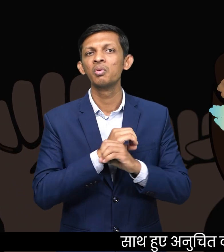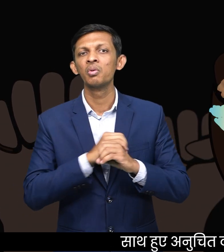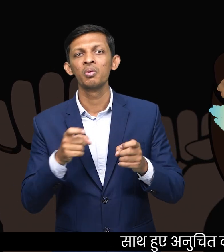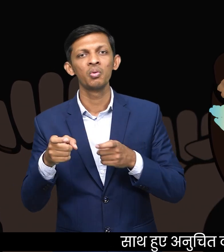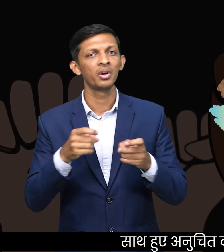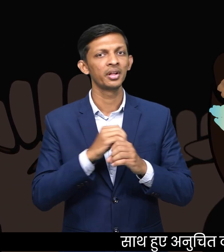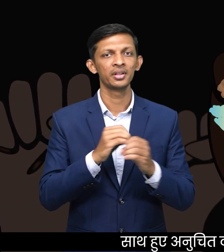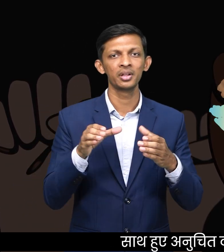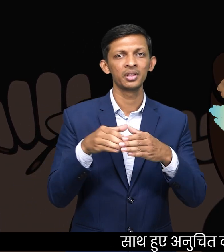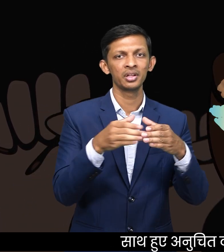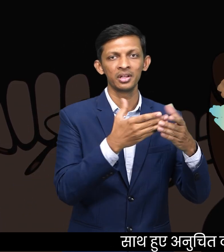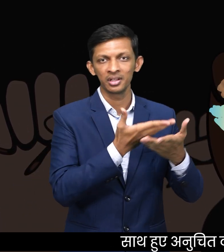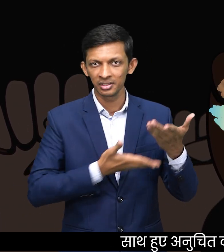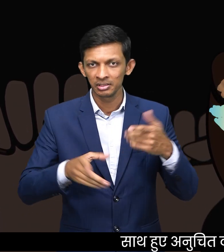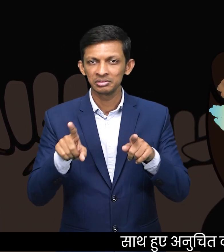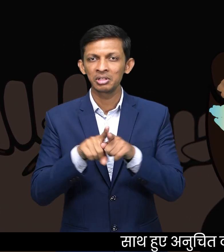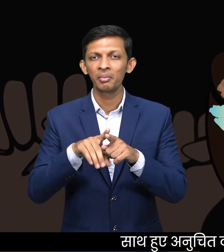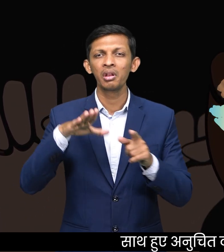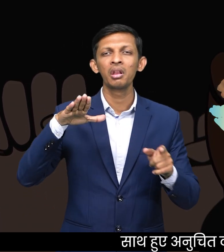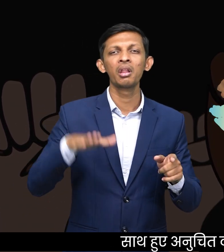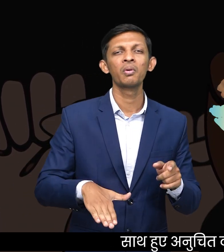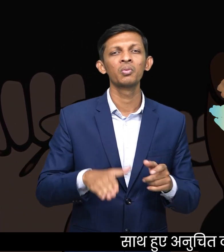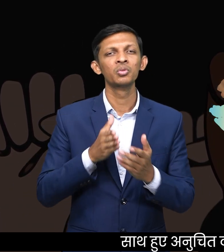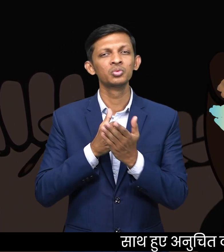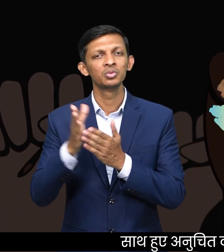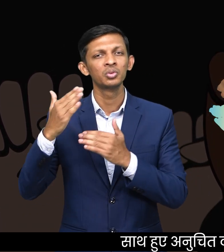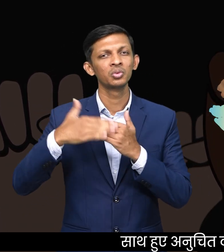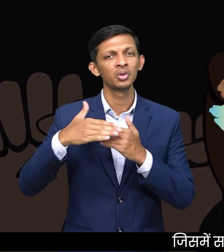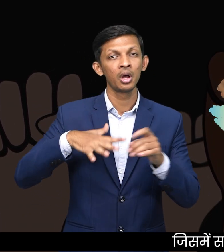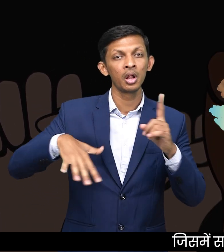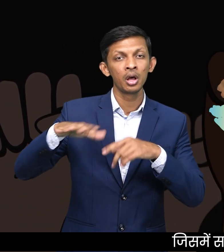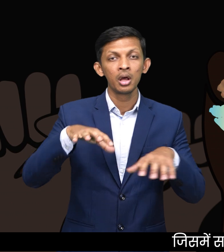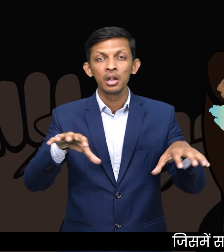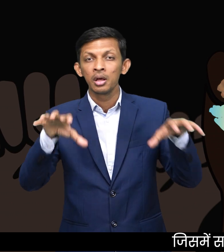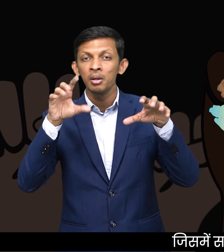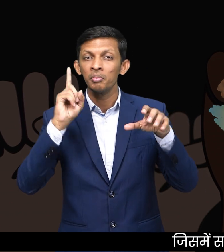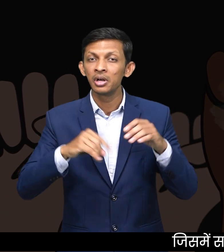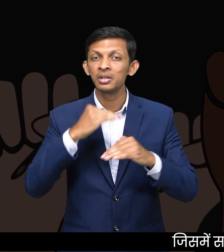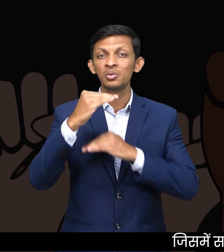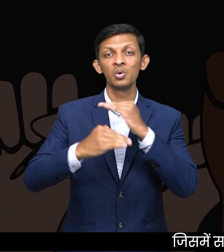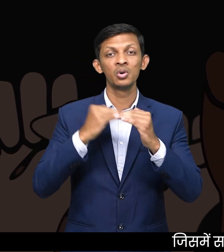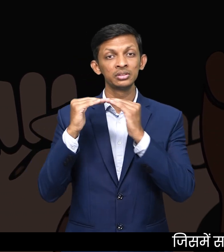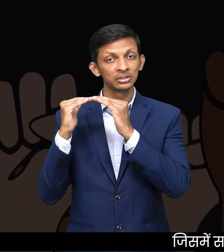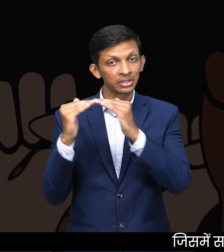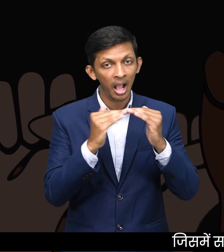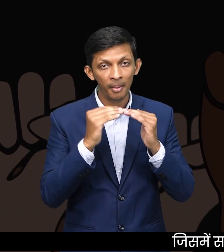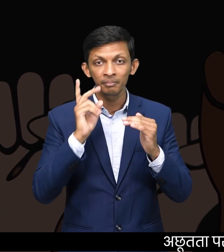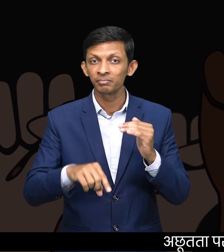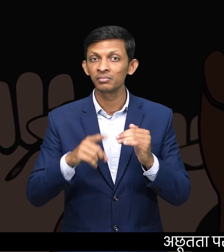हुए अनुचित व्यवहार को सुधारने का प्रयास किया, जिसमें समानता को बढ़ावा देना और अछूतता